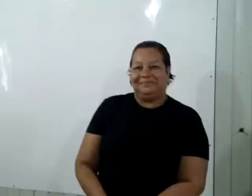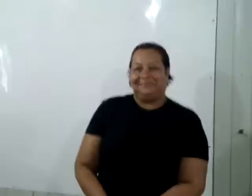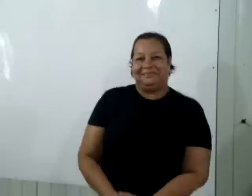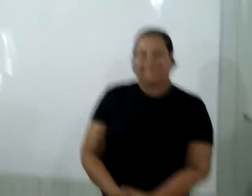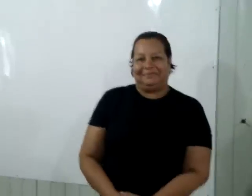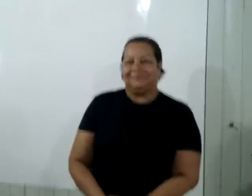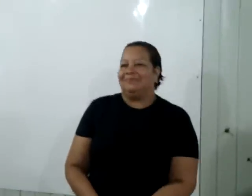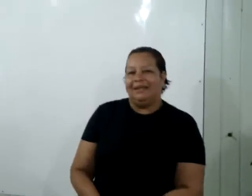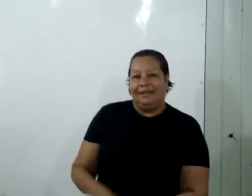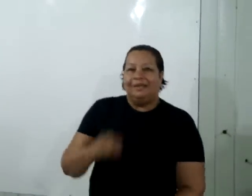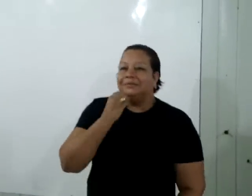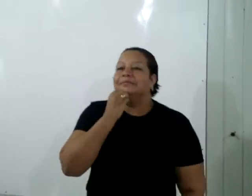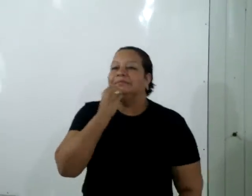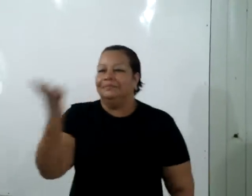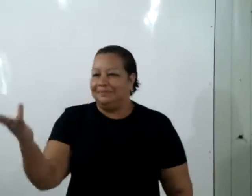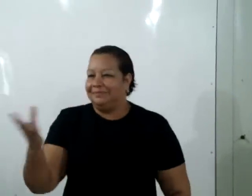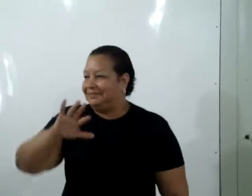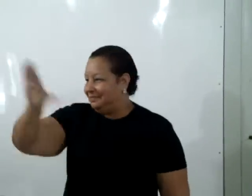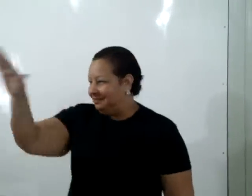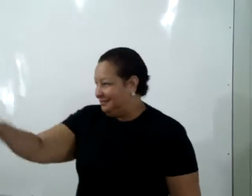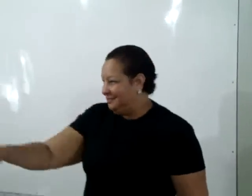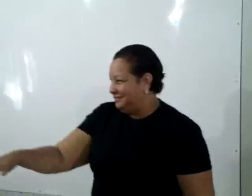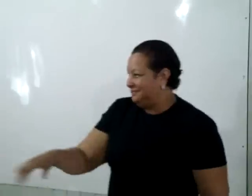Tchau, tchau, tchau, tchau